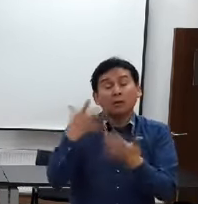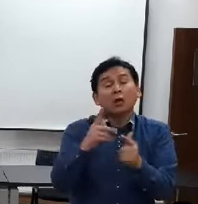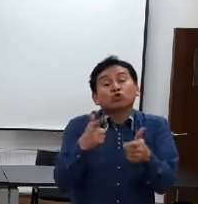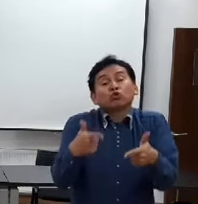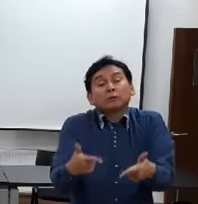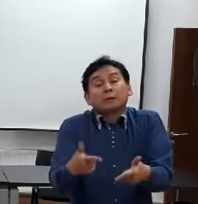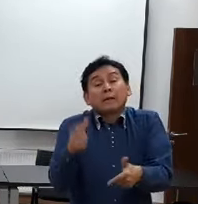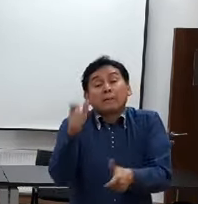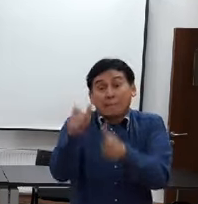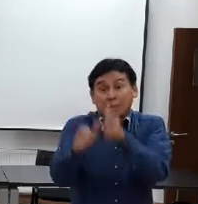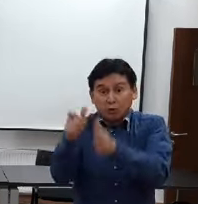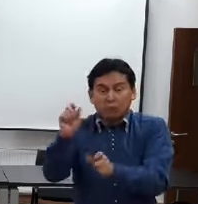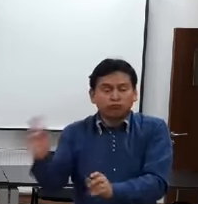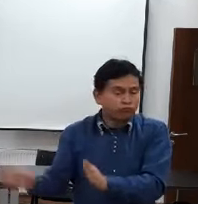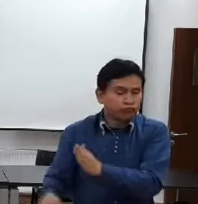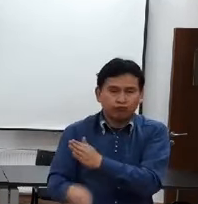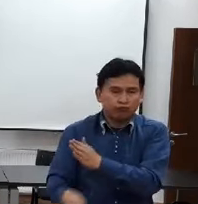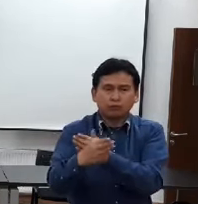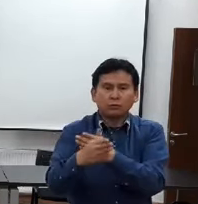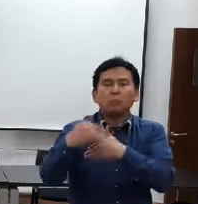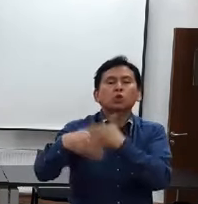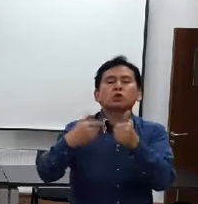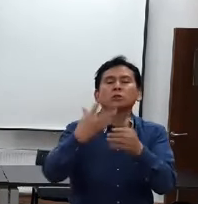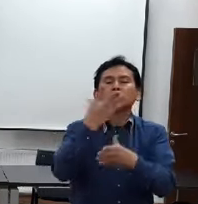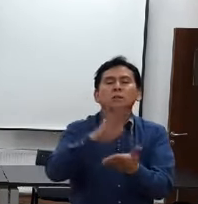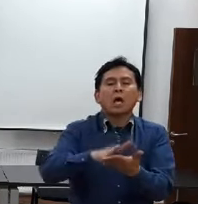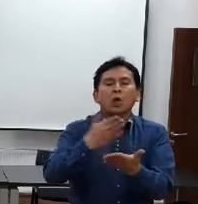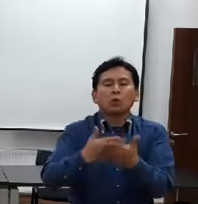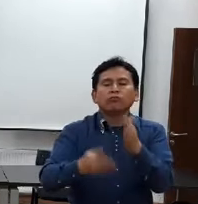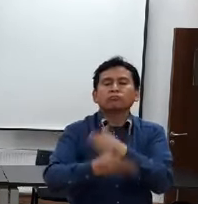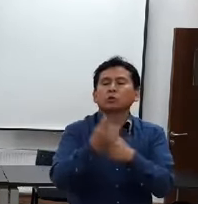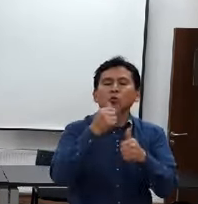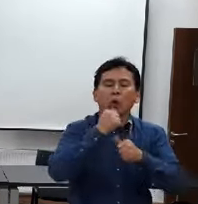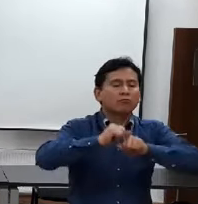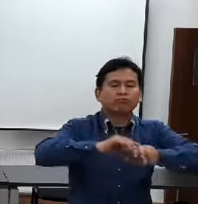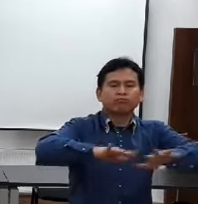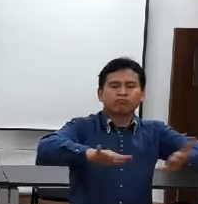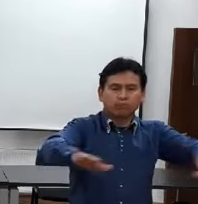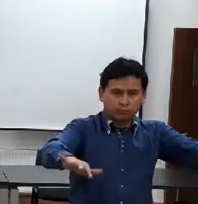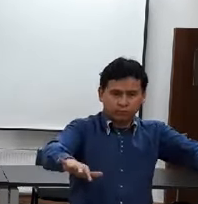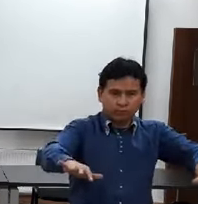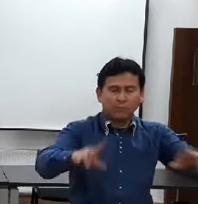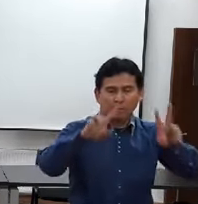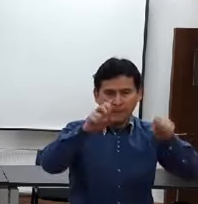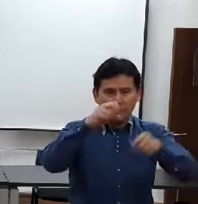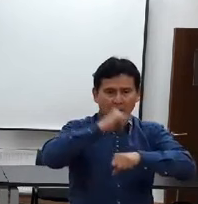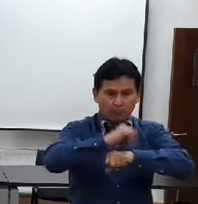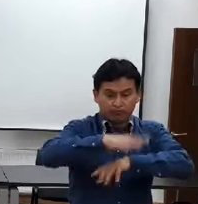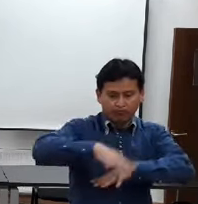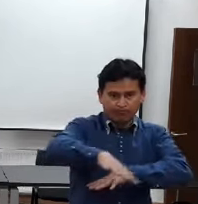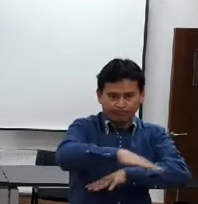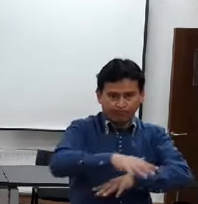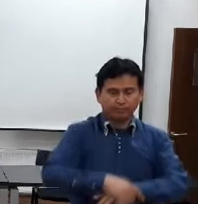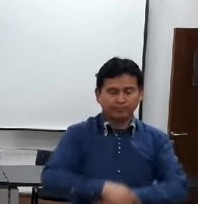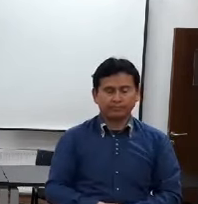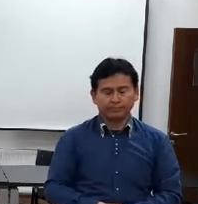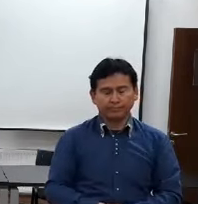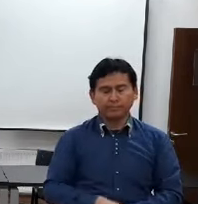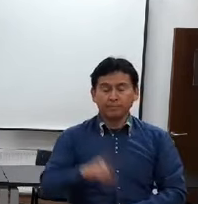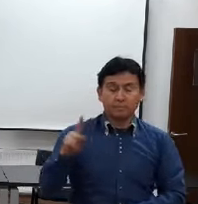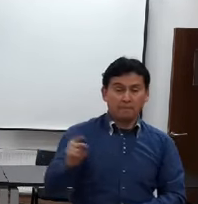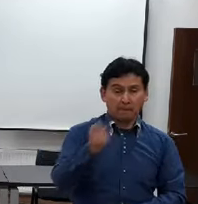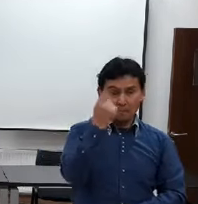estos pacientes han salido del proceso de enfermedad y no han generado ningún brote en particular dentro de la región así que el primer